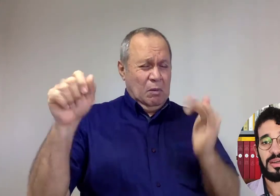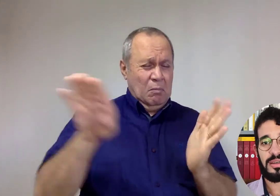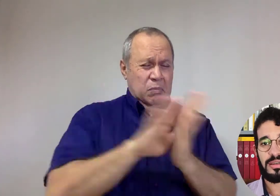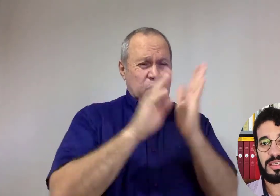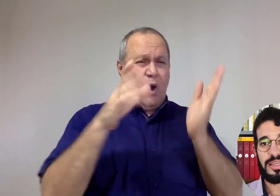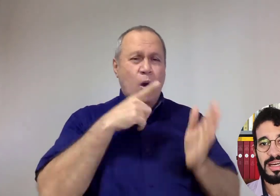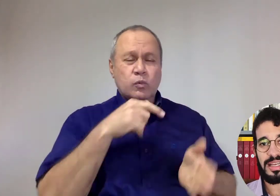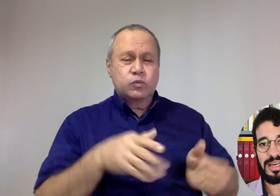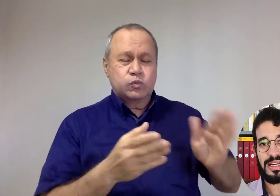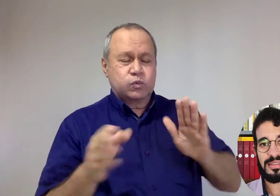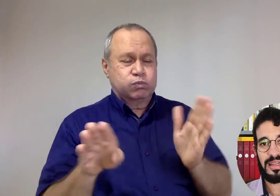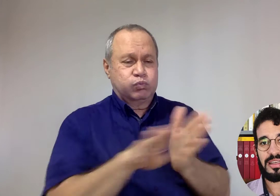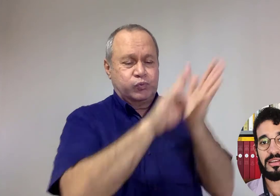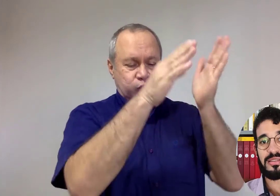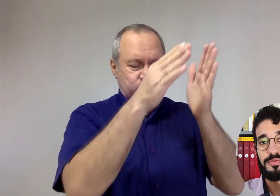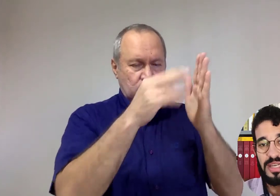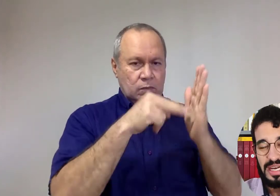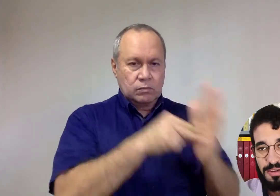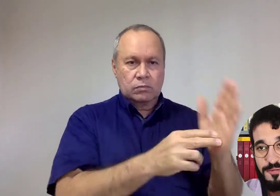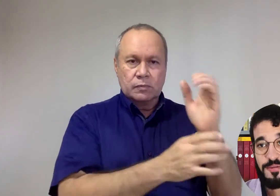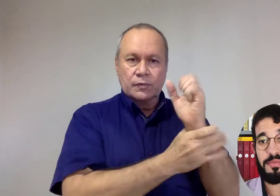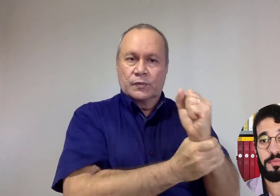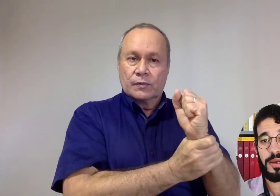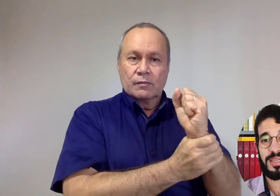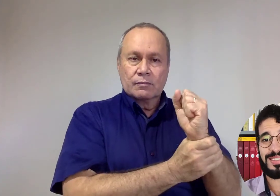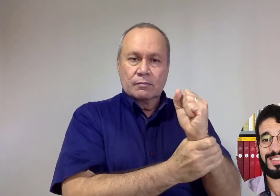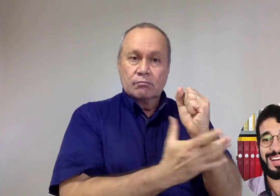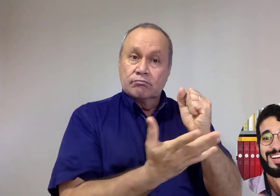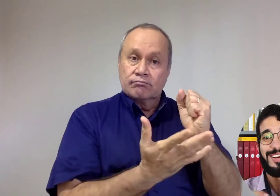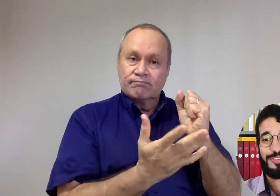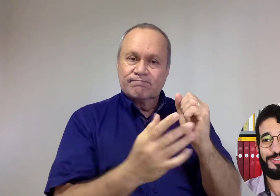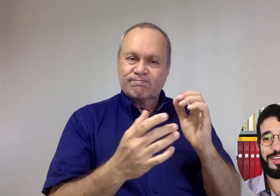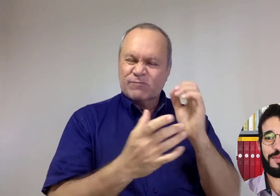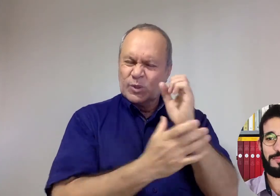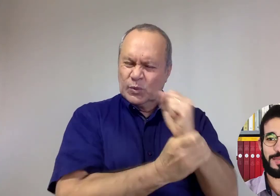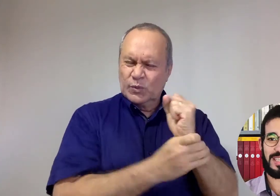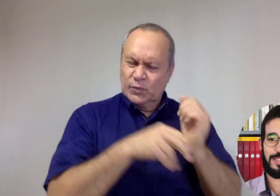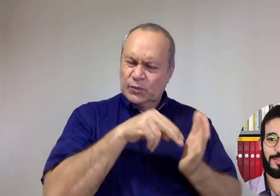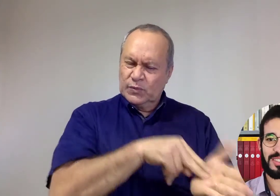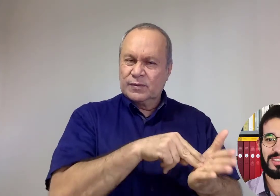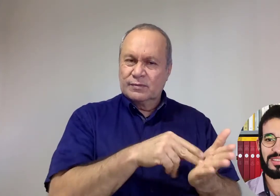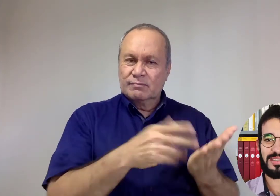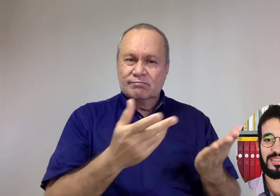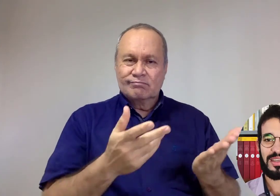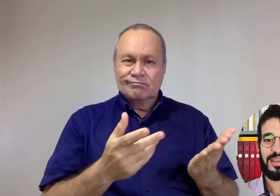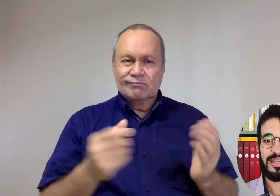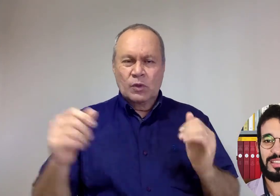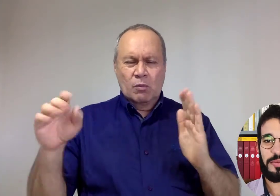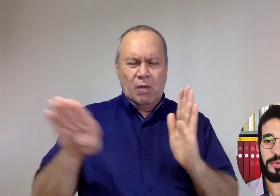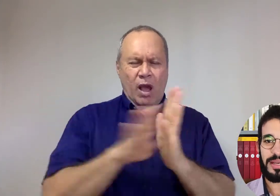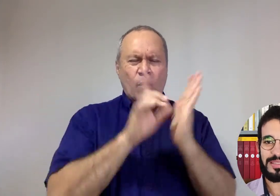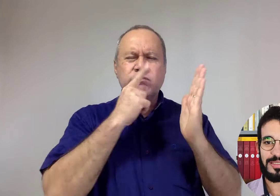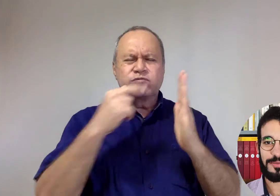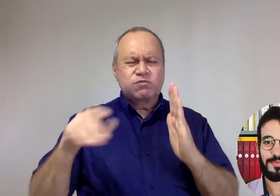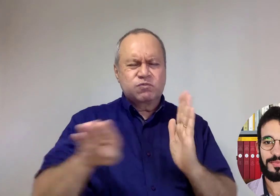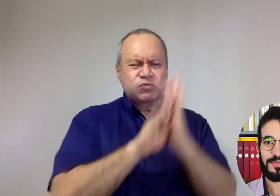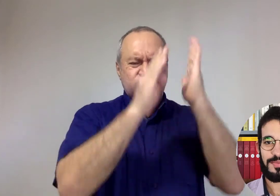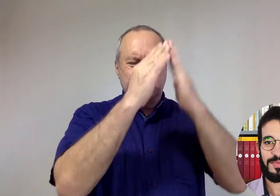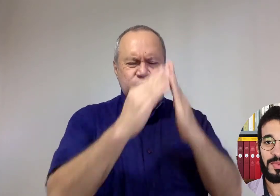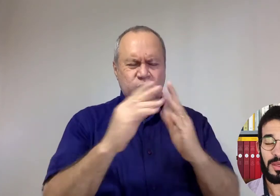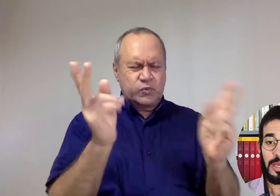rios, e aquela casa ali ficará firme, permanecerá firme apesar de todas essas